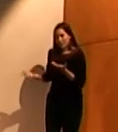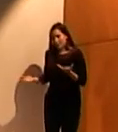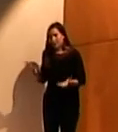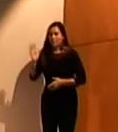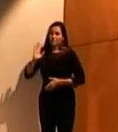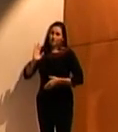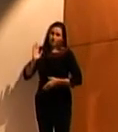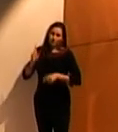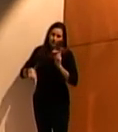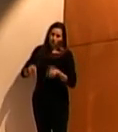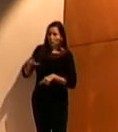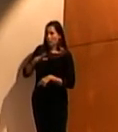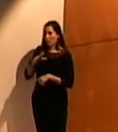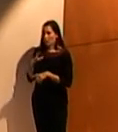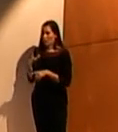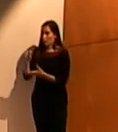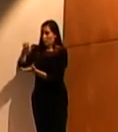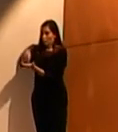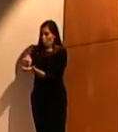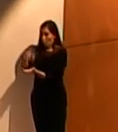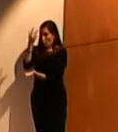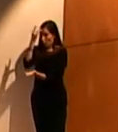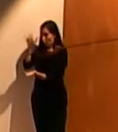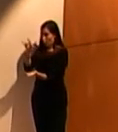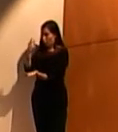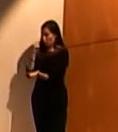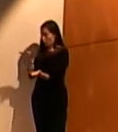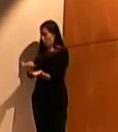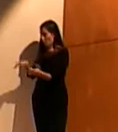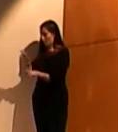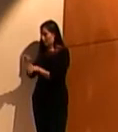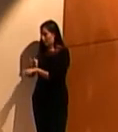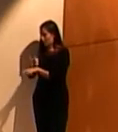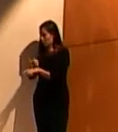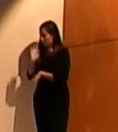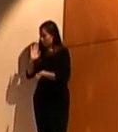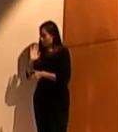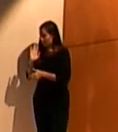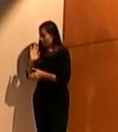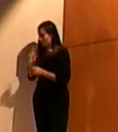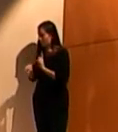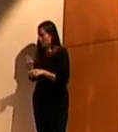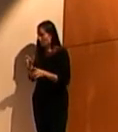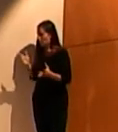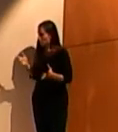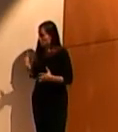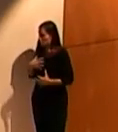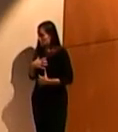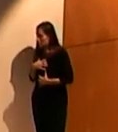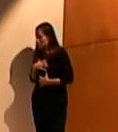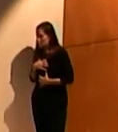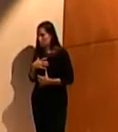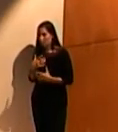avait des espaces inconnus. Pouvoir s'exprimer avec des personnes qu'ils